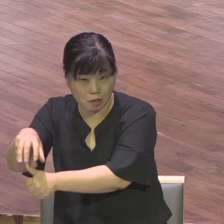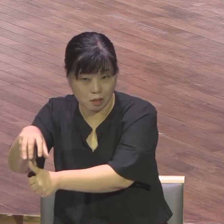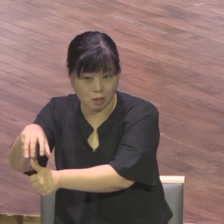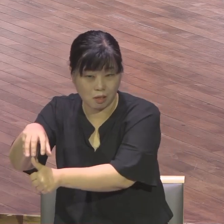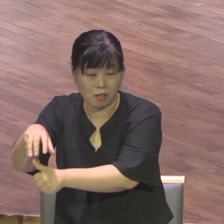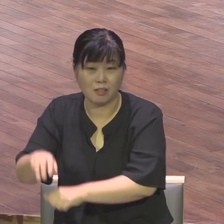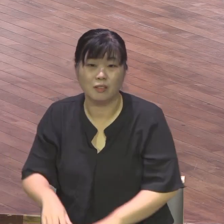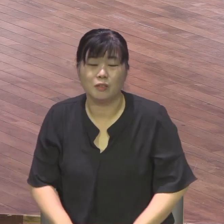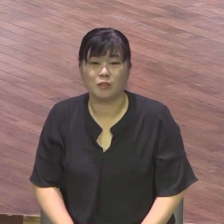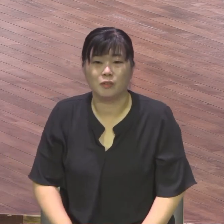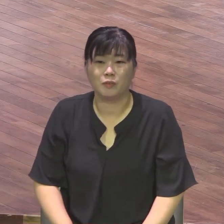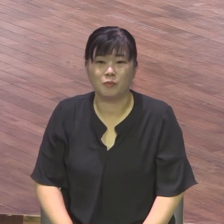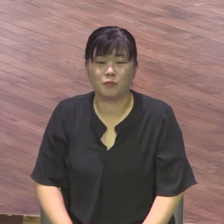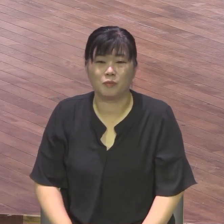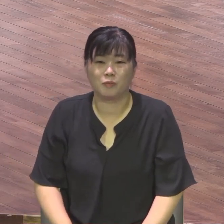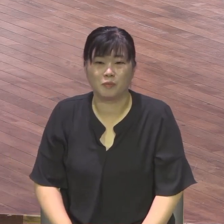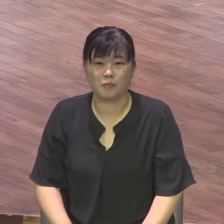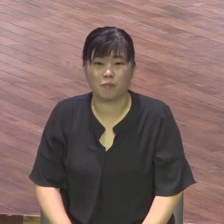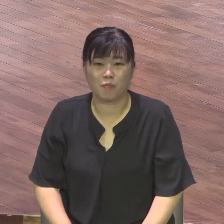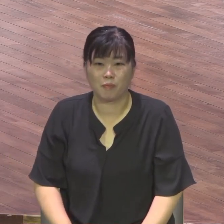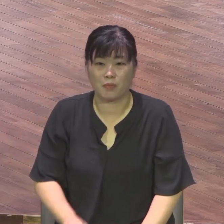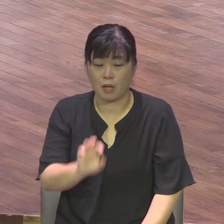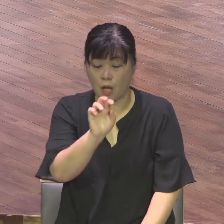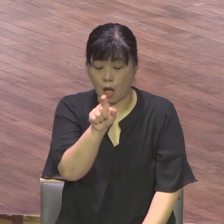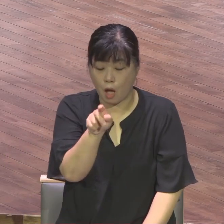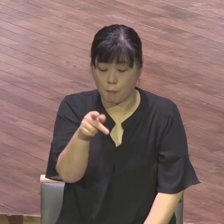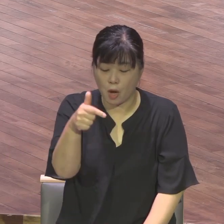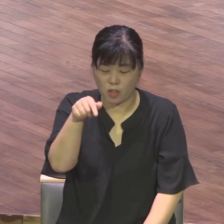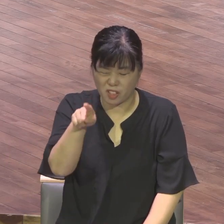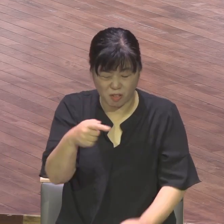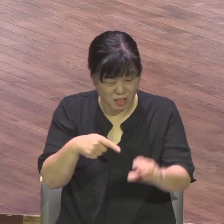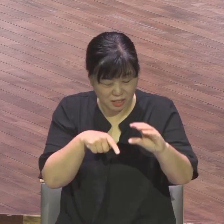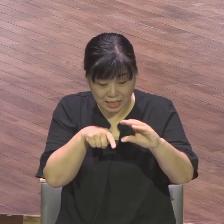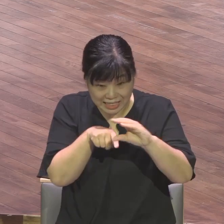정해진 판단, 그런 나와 있어. 미리 다 판단 정해놨어.